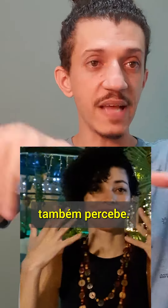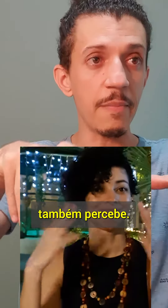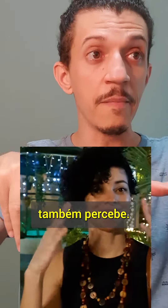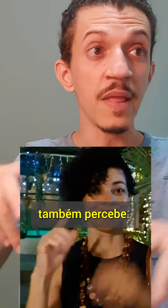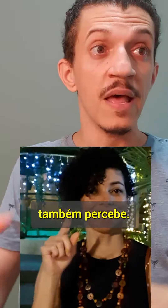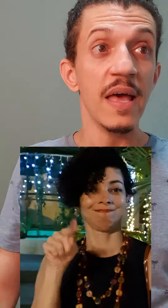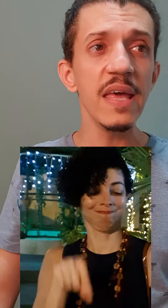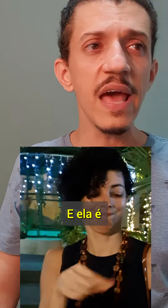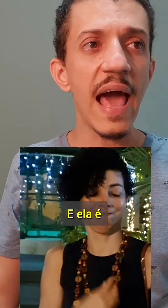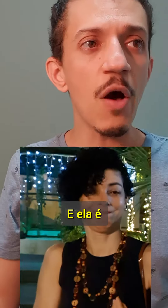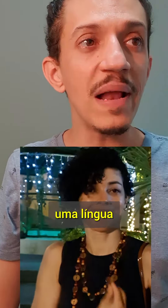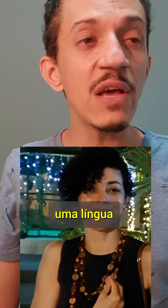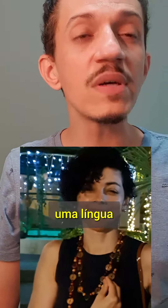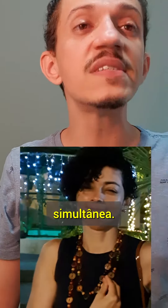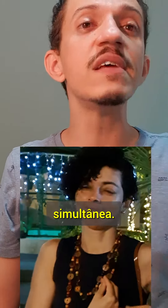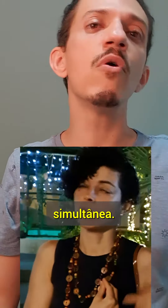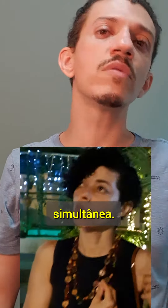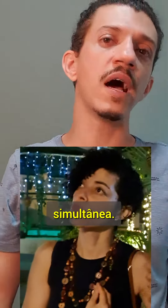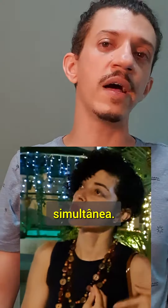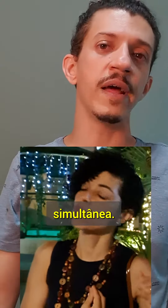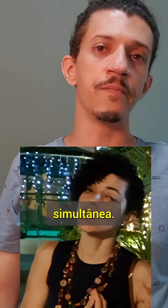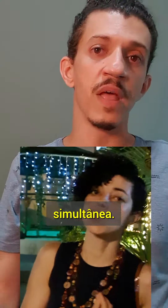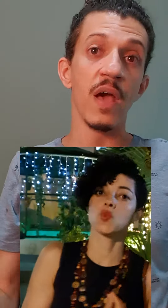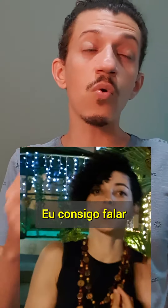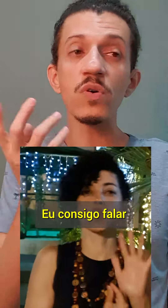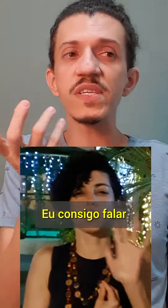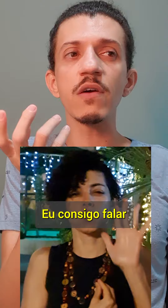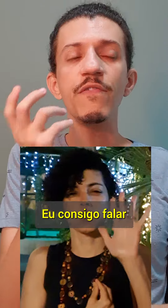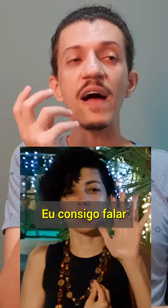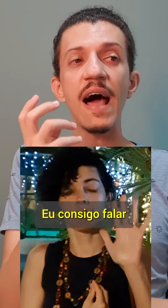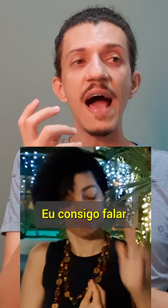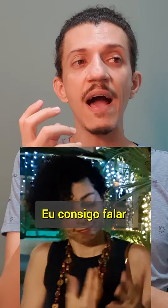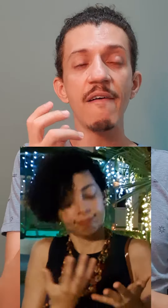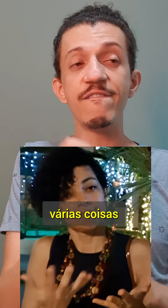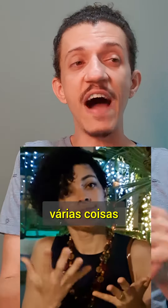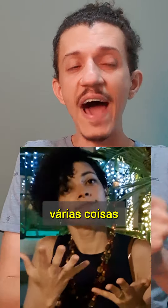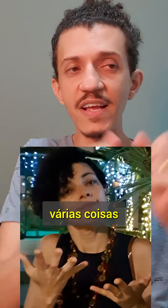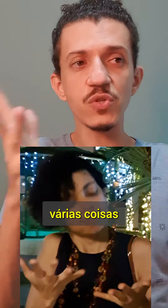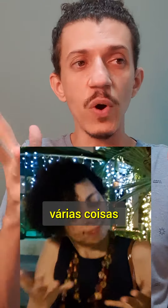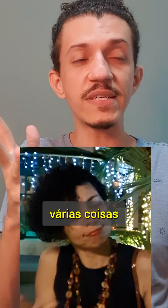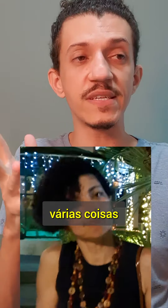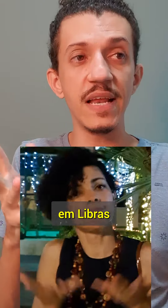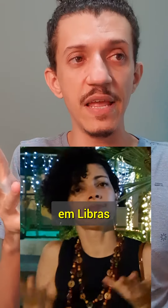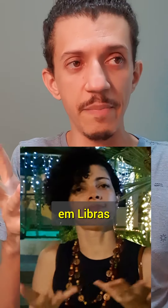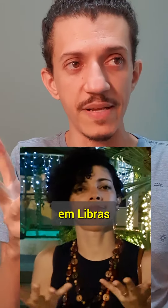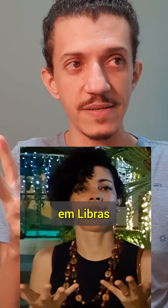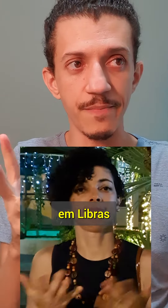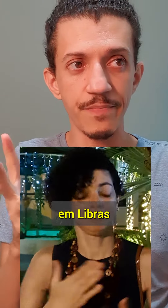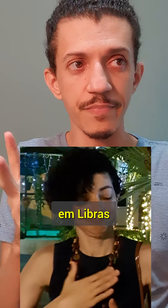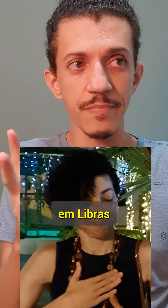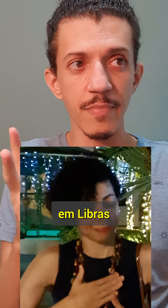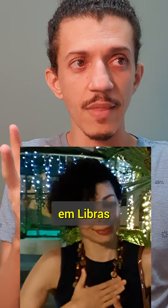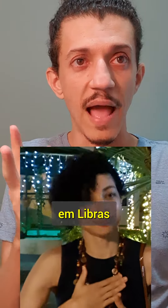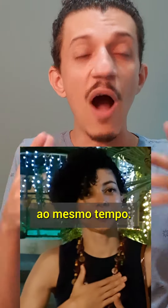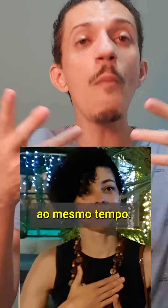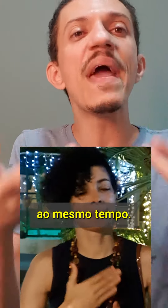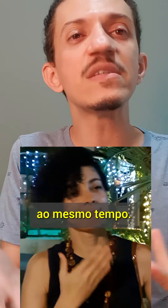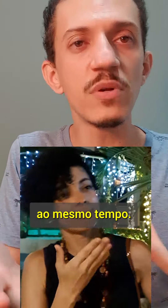percebe? E ela é uma língua simultânea. Eu consigo falar várias coisas em Libras ao mesmo